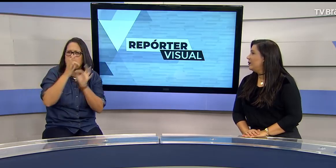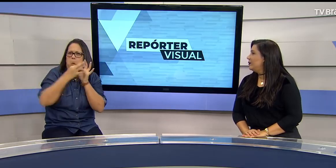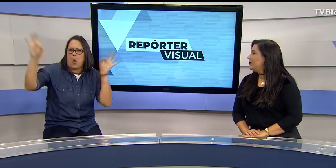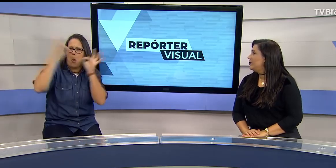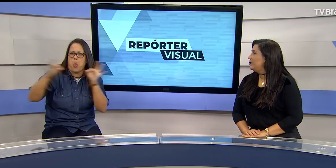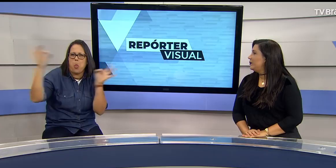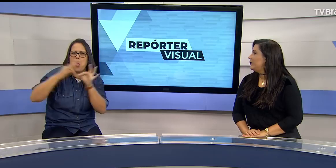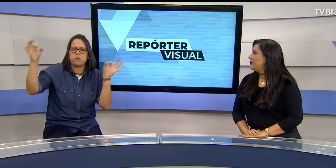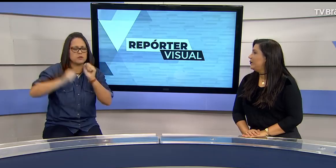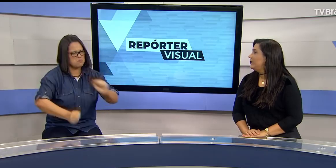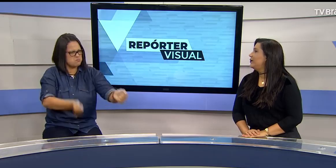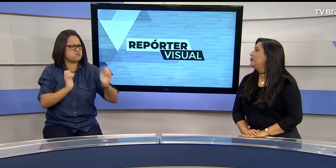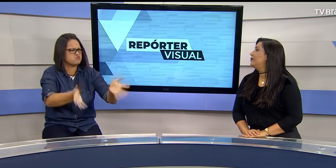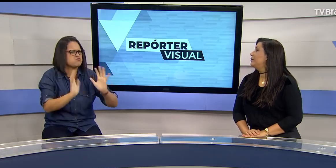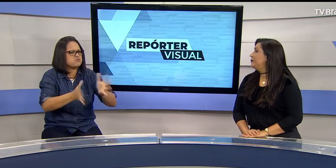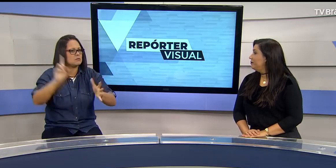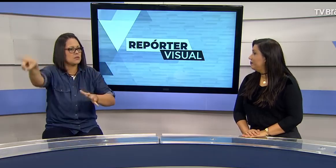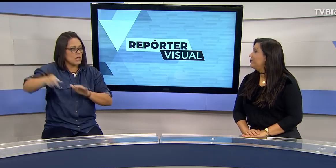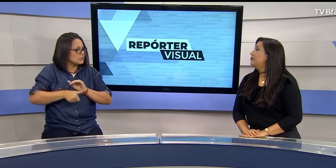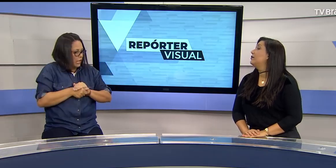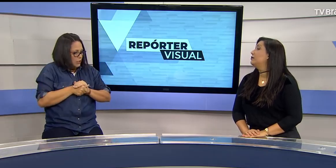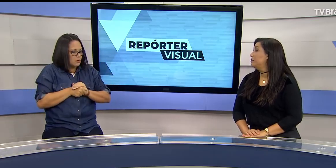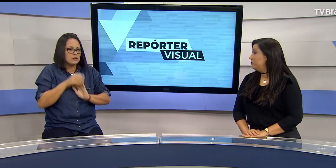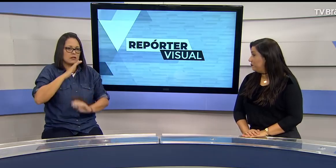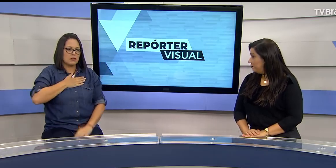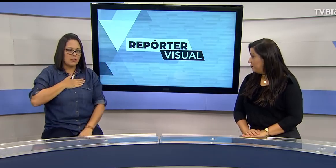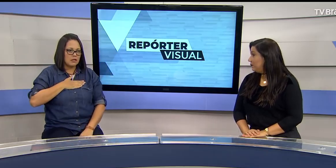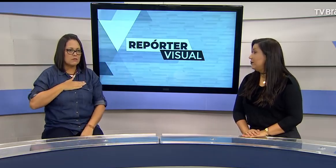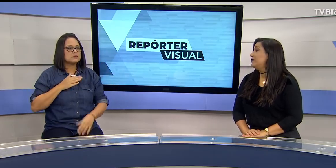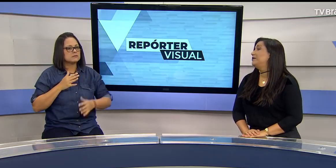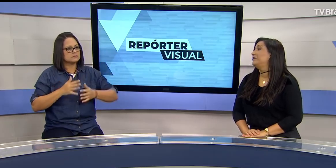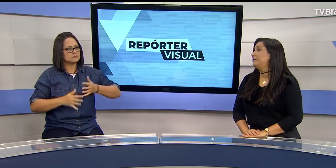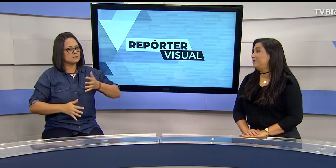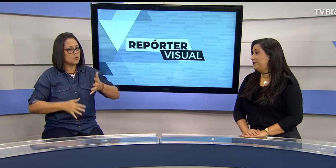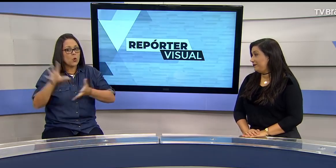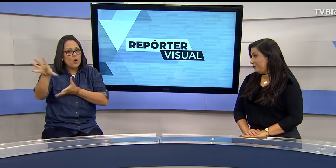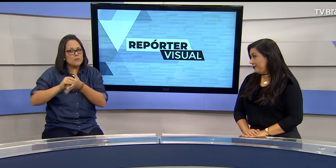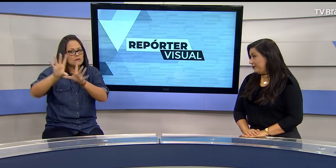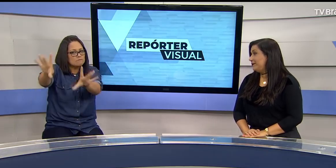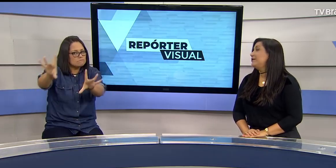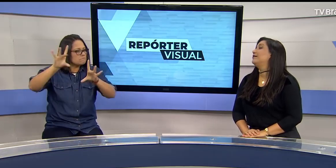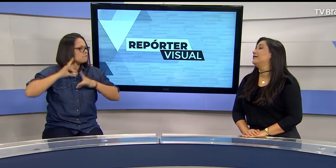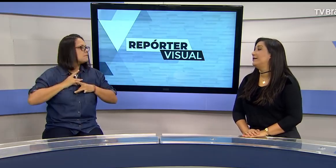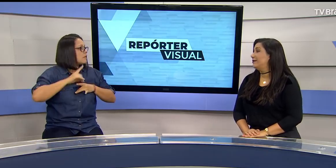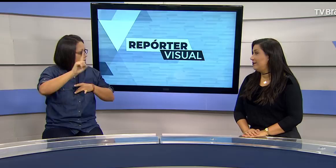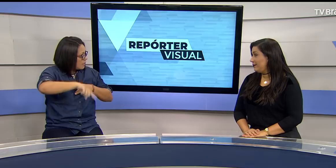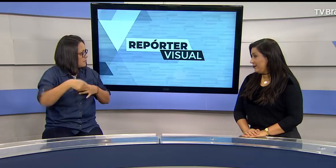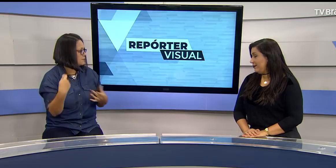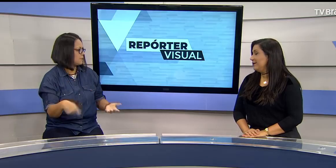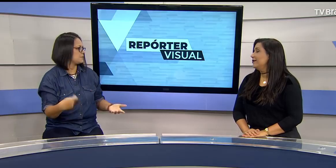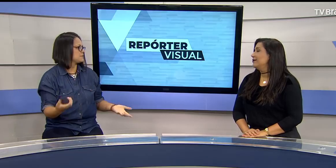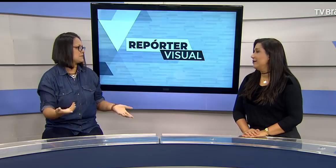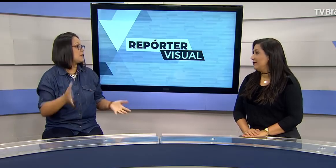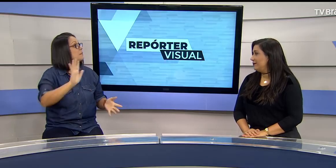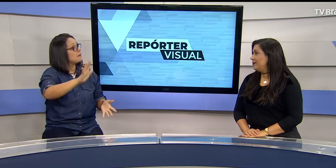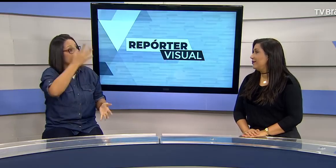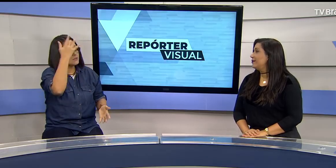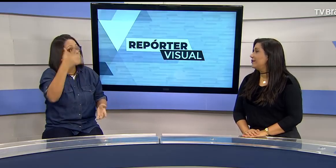original é prolixo e em tom exaltado, não tem como a interpretação simultânea não ser assim também. Estranho seria se o intérprete